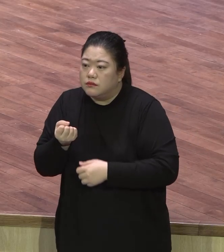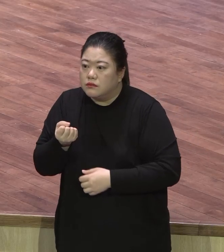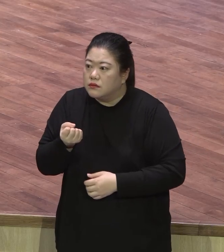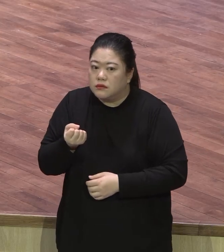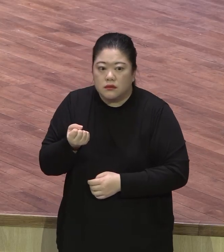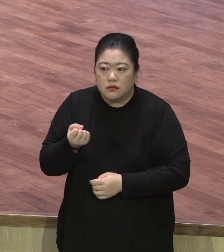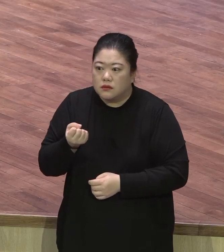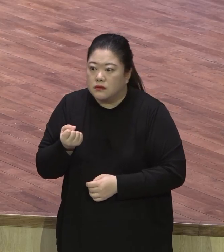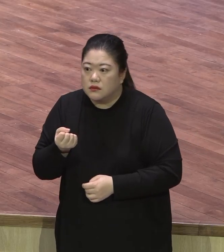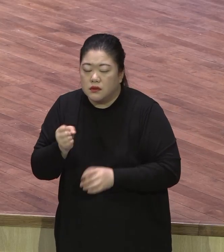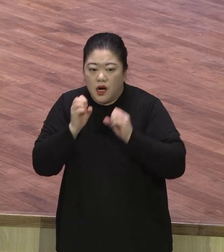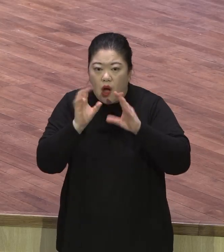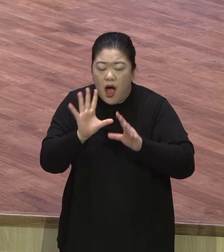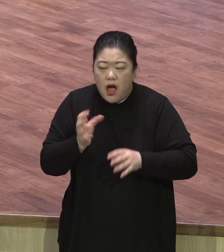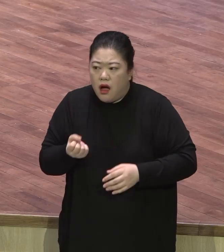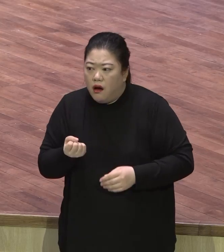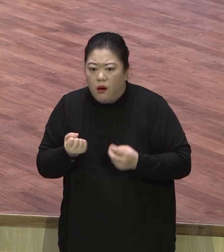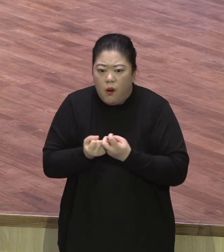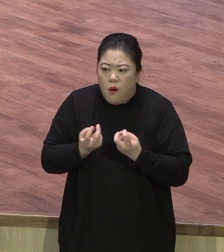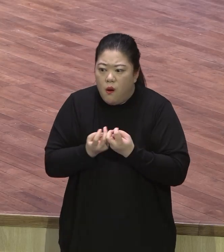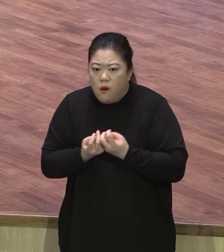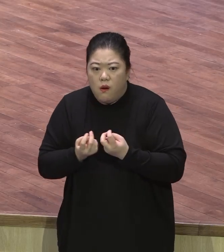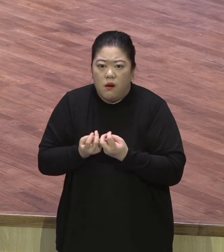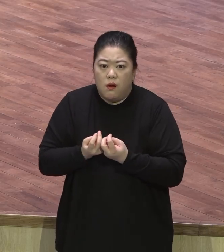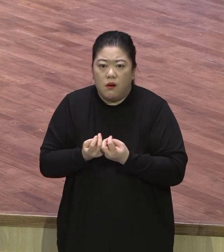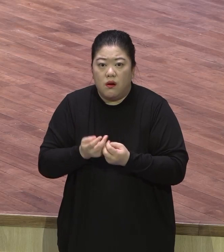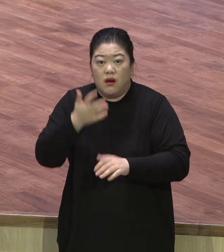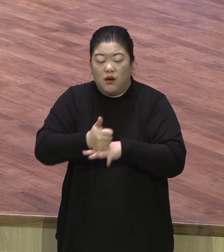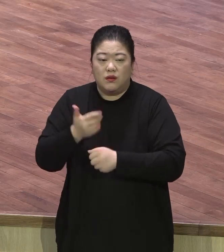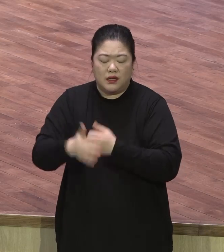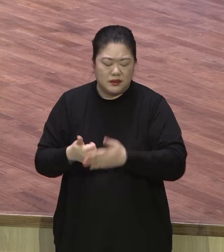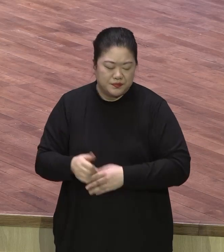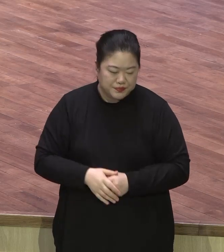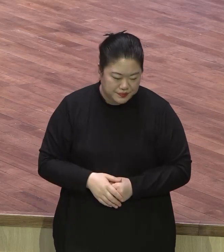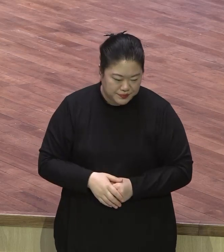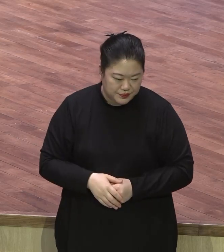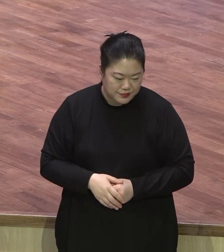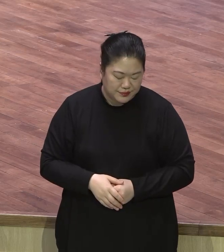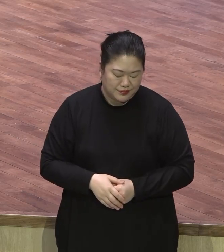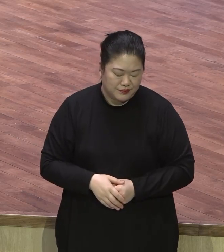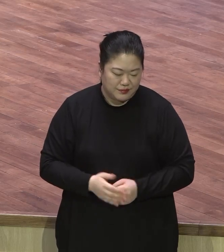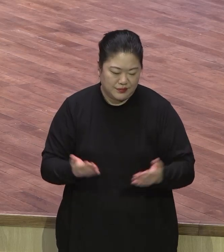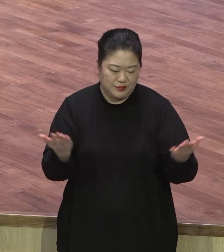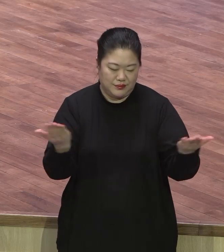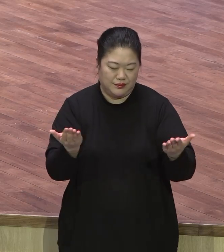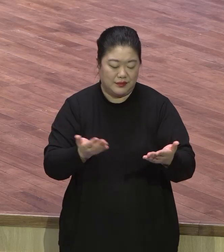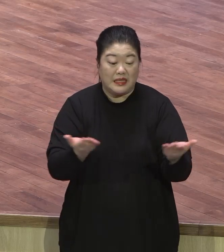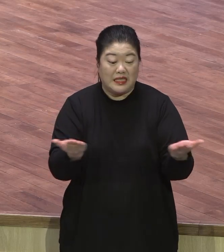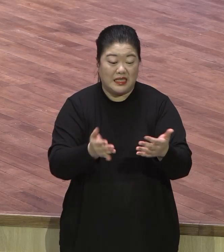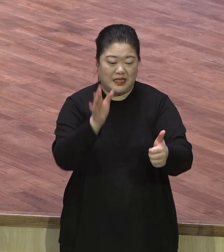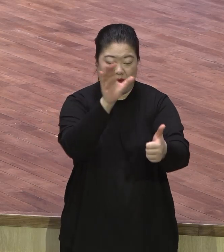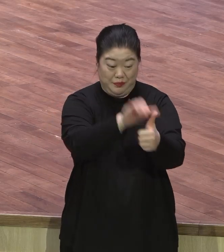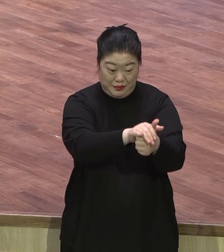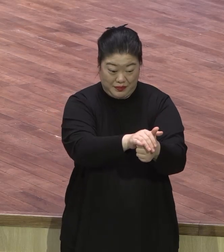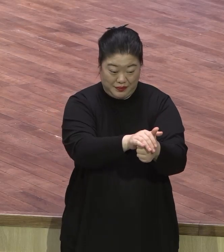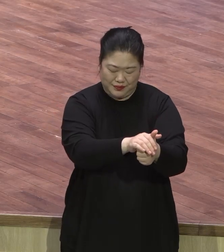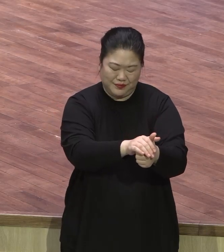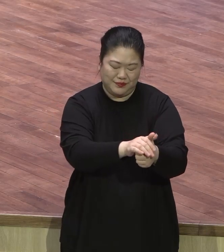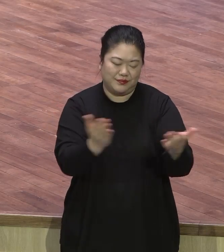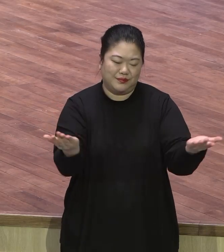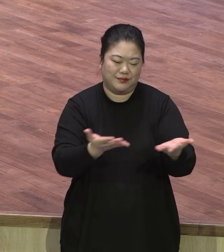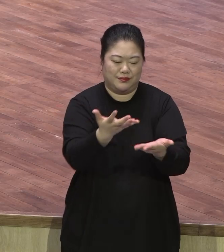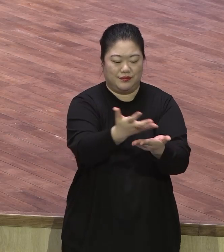예루살렘 교회가 2, 3, 7 나라 살리는 어마어마한 왕같은 제상에 사명을 감당 못하니까